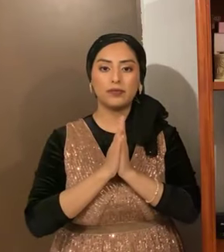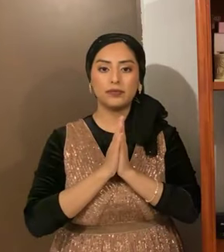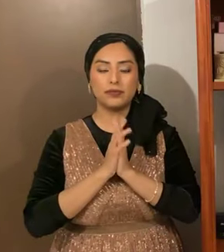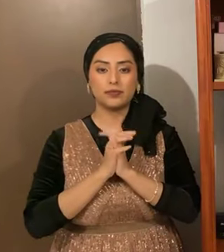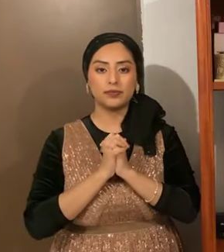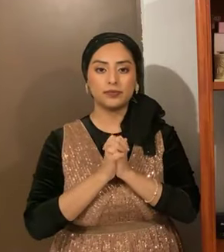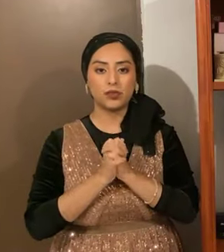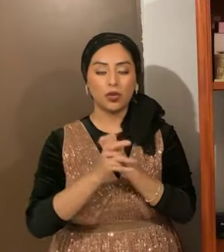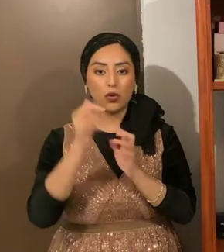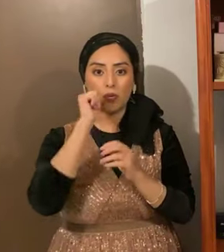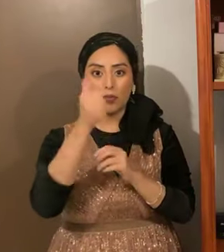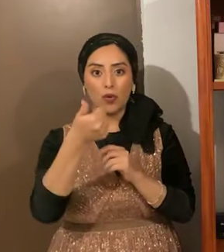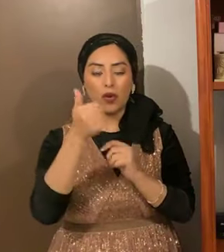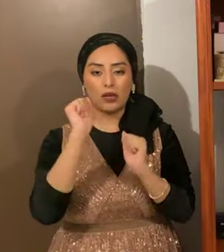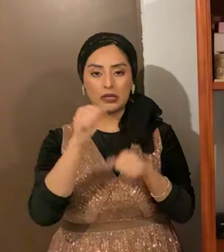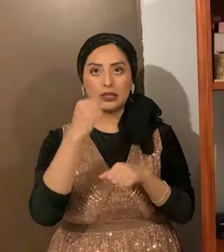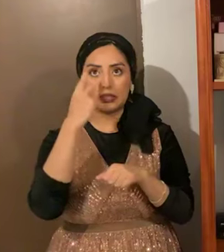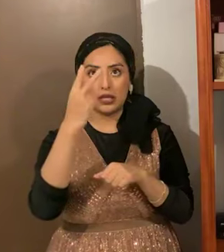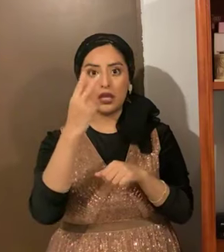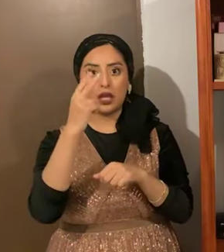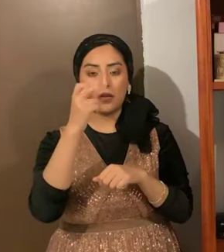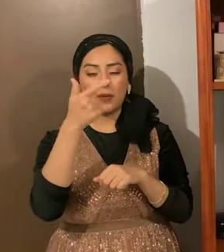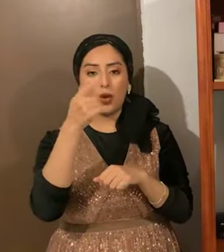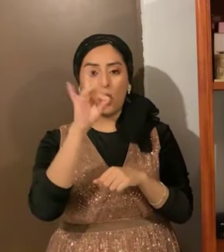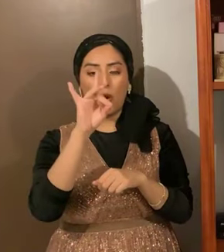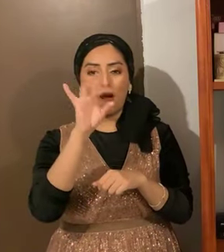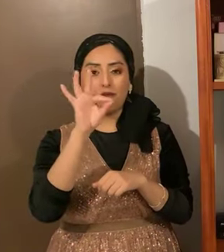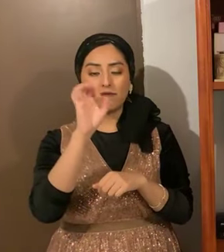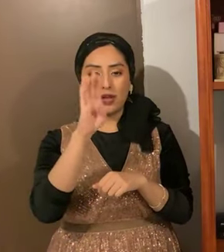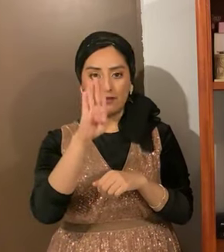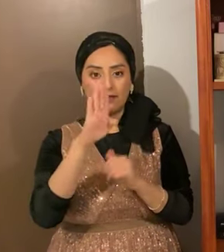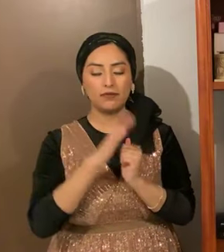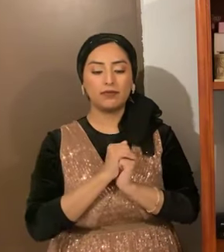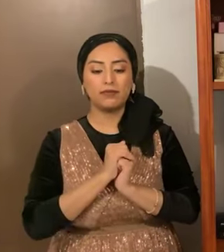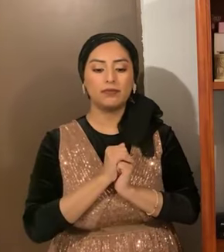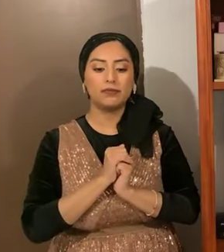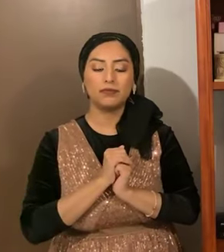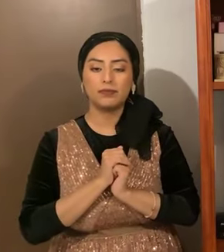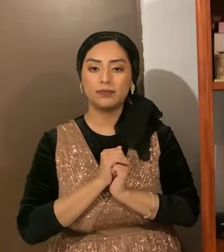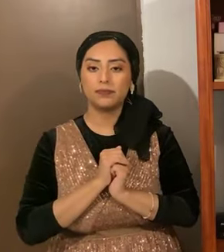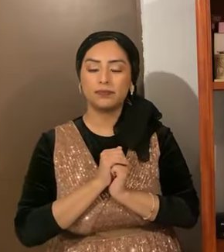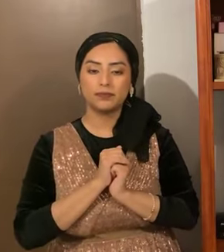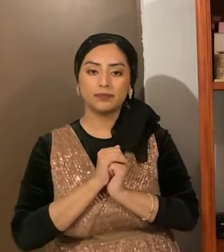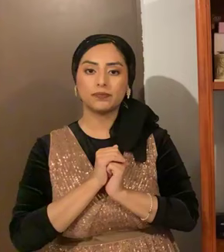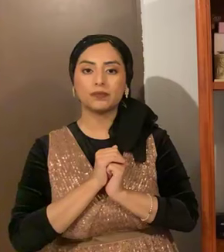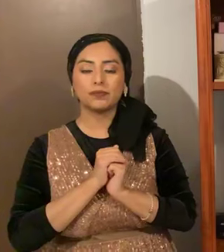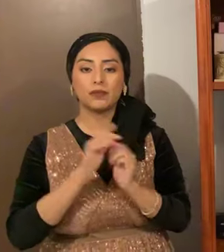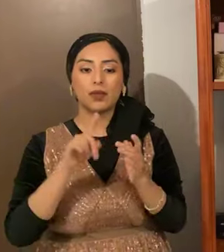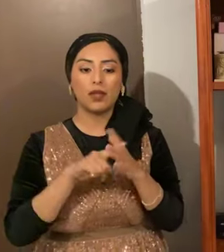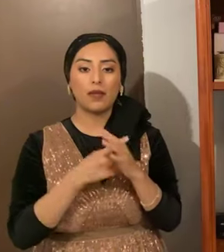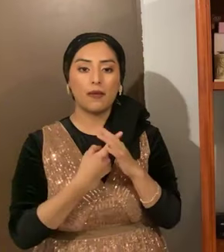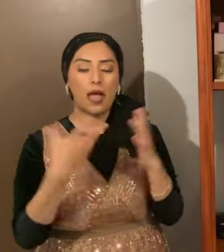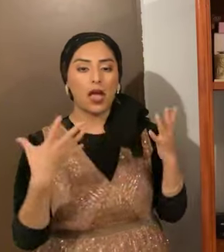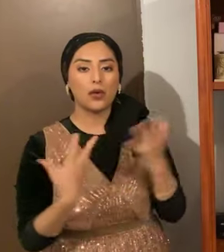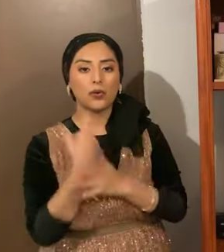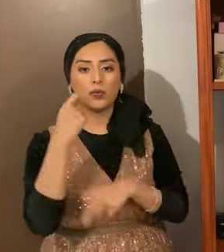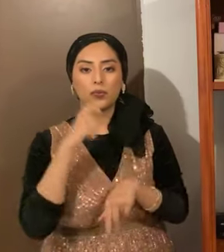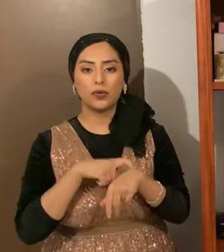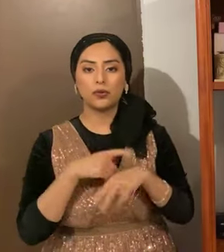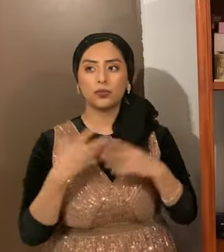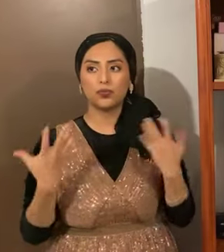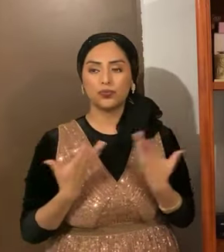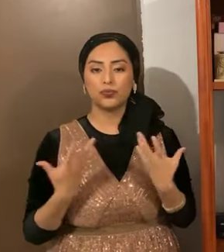de mañana, 28 de febrero. Ahora, va a iniciar otro tiempo.